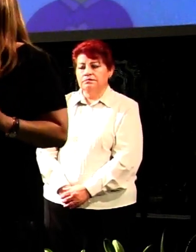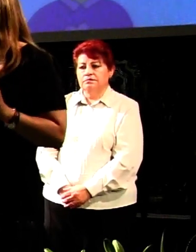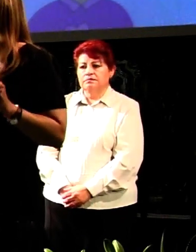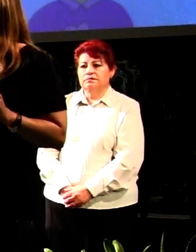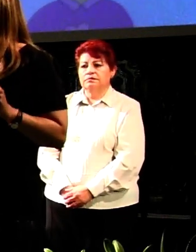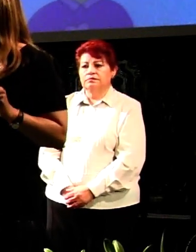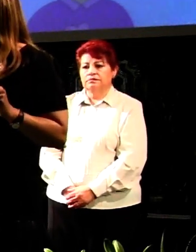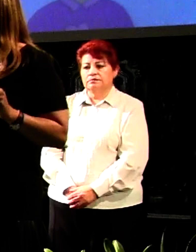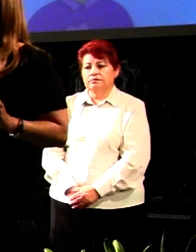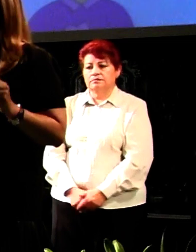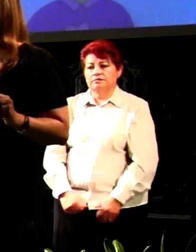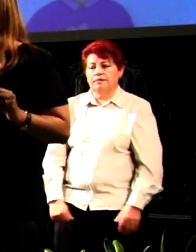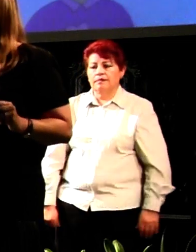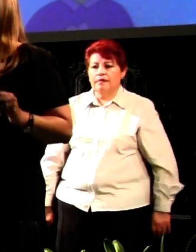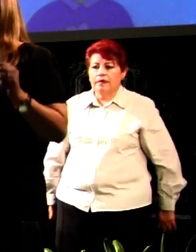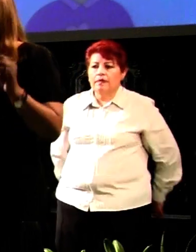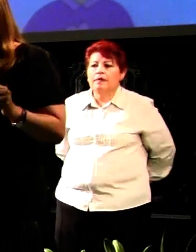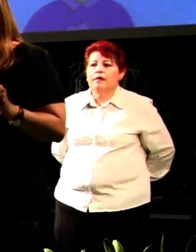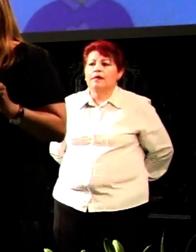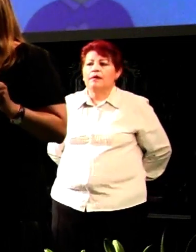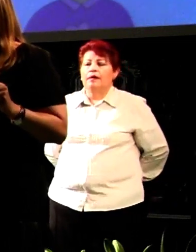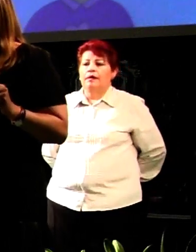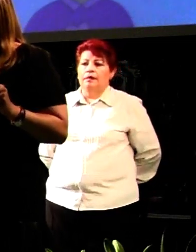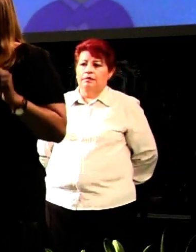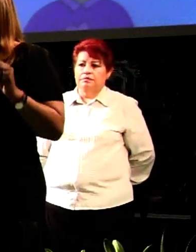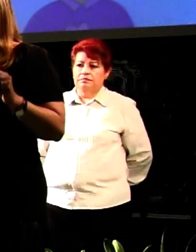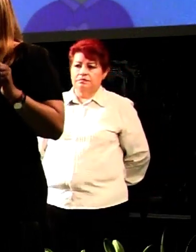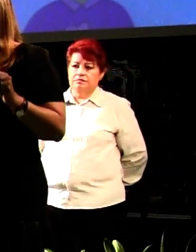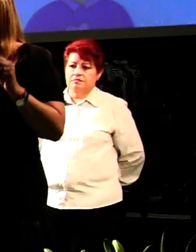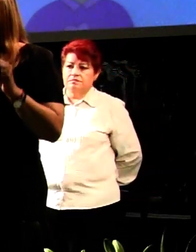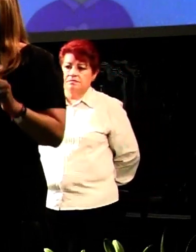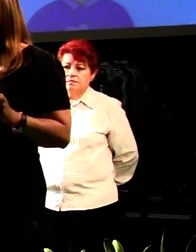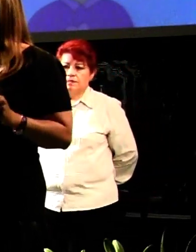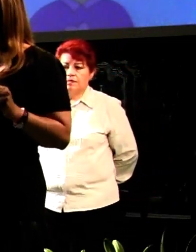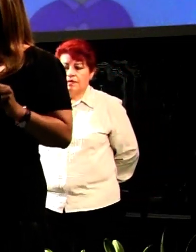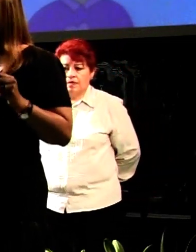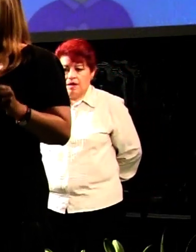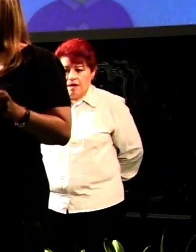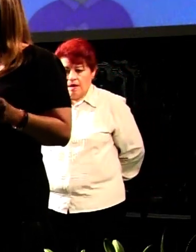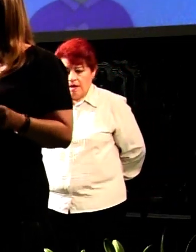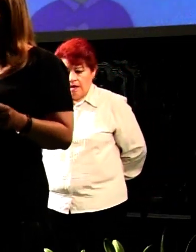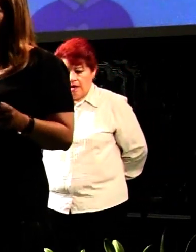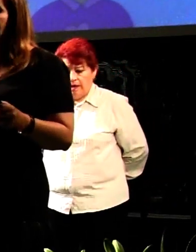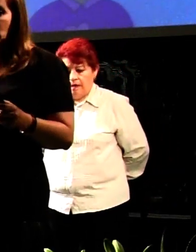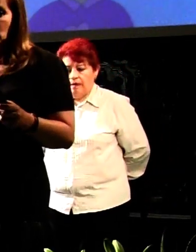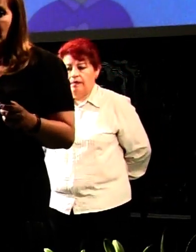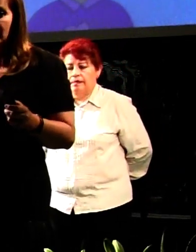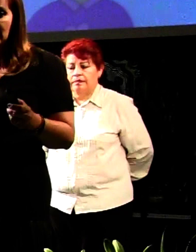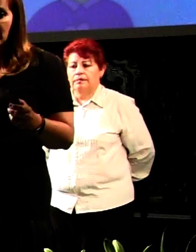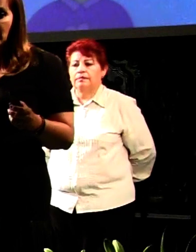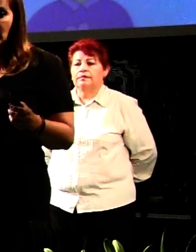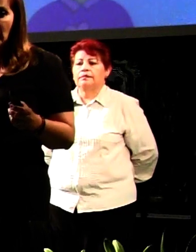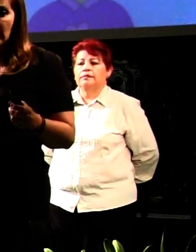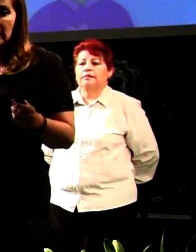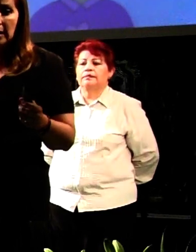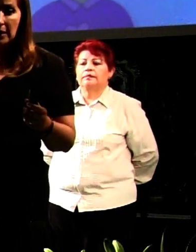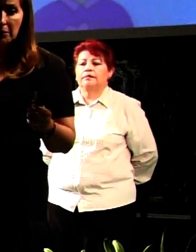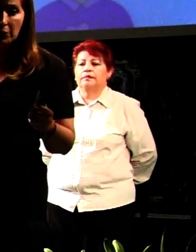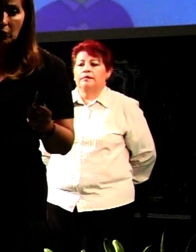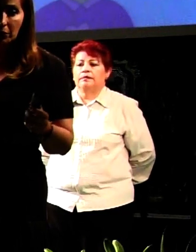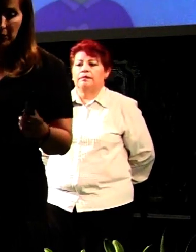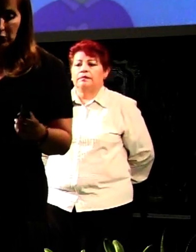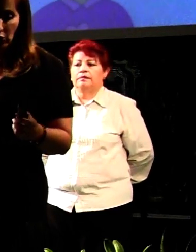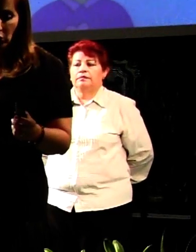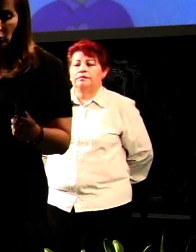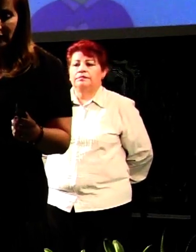esto, sí lo voy a hacer, no. ¿Cómo lo voy a hacer? En forma concreta, ¿qué me propongo hacer para lograr estos objetivos? Y,